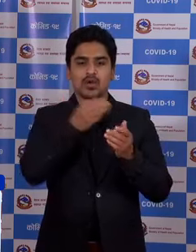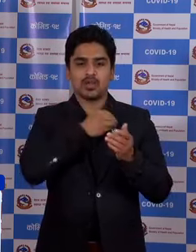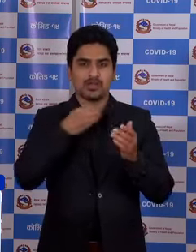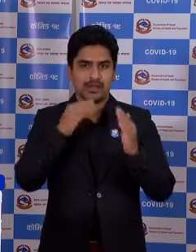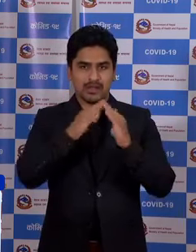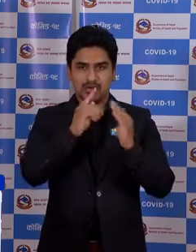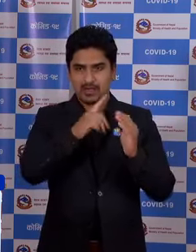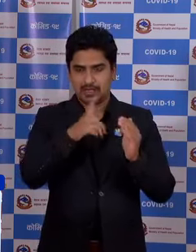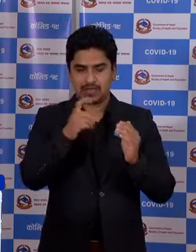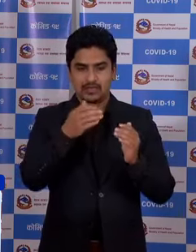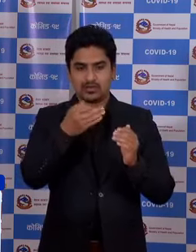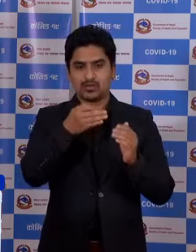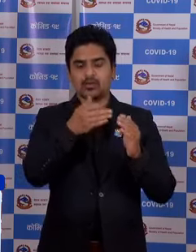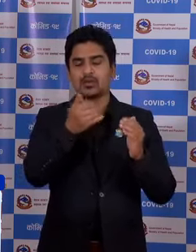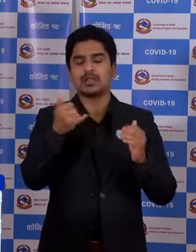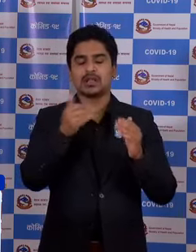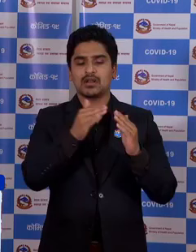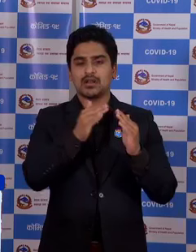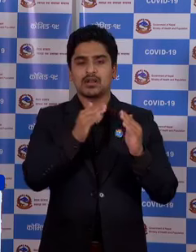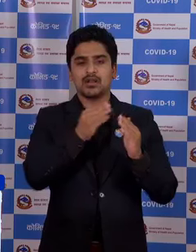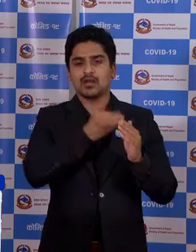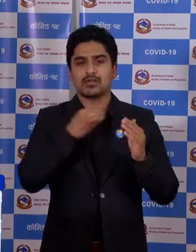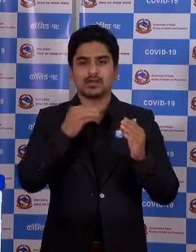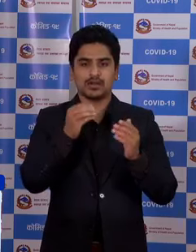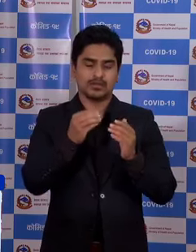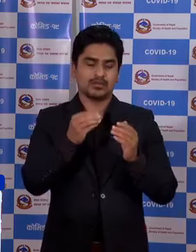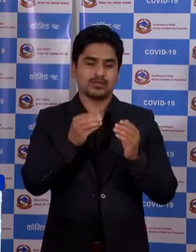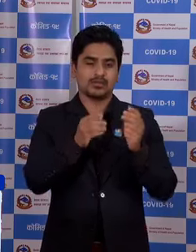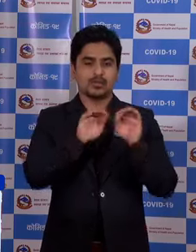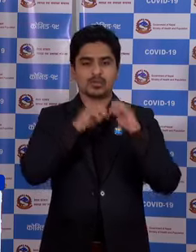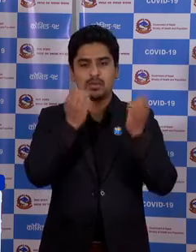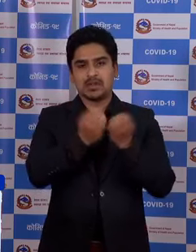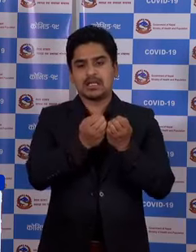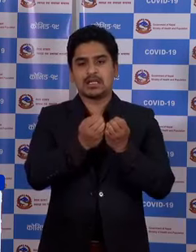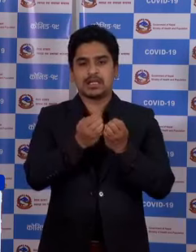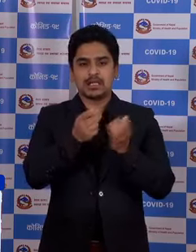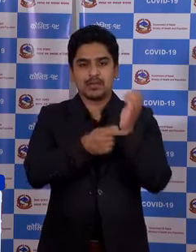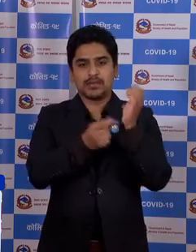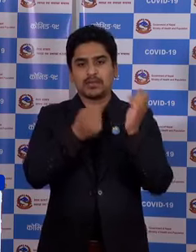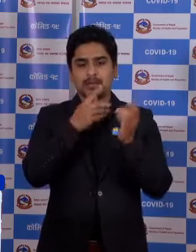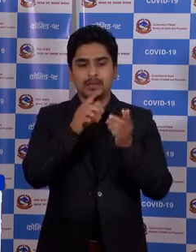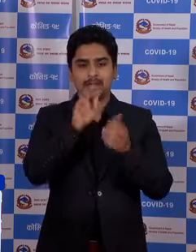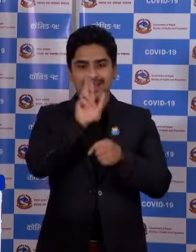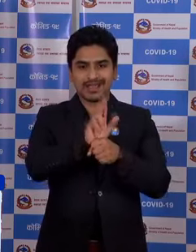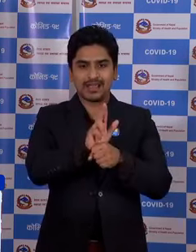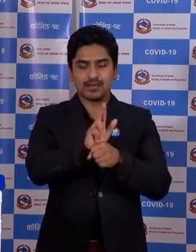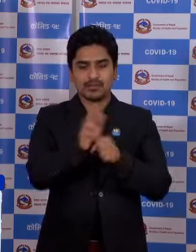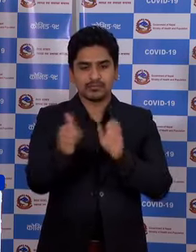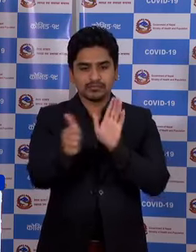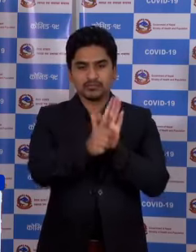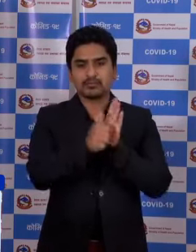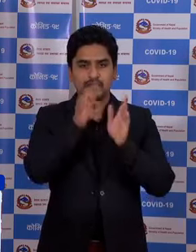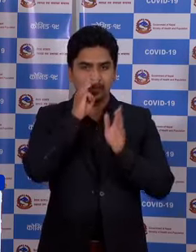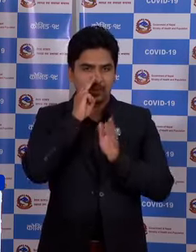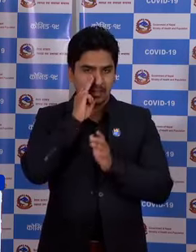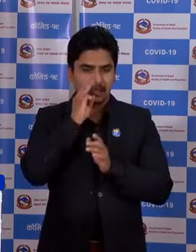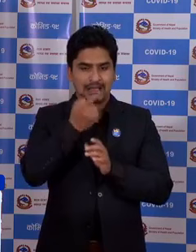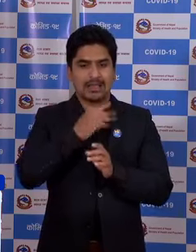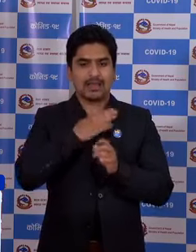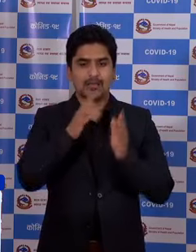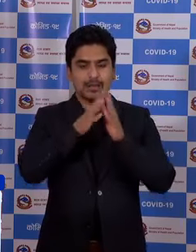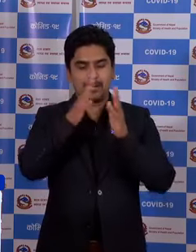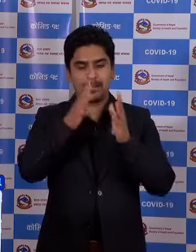लागि धुलिखेल अस्पतालको कम्युनिटी मेडिसिनको युनिटको अग्रसरतामा